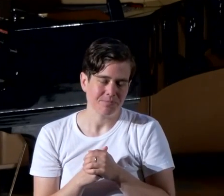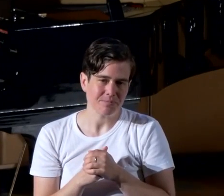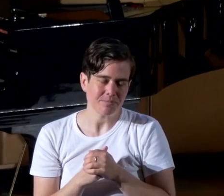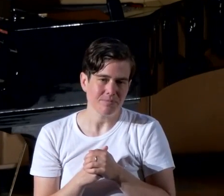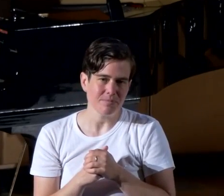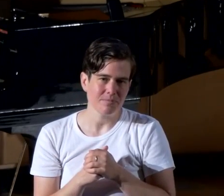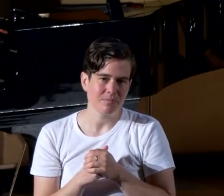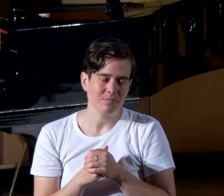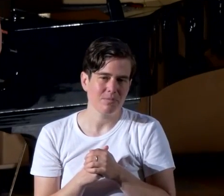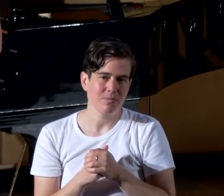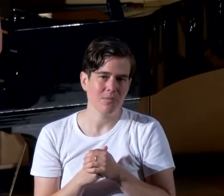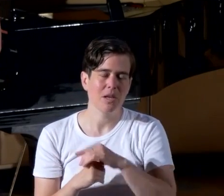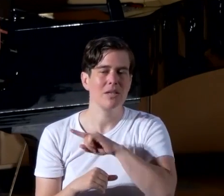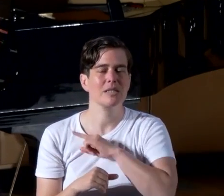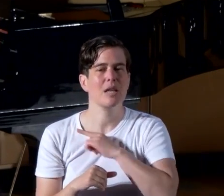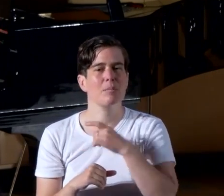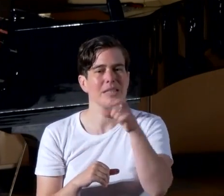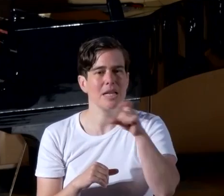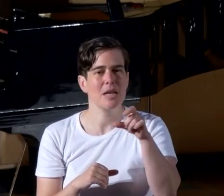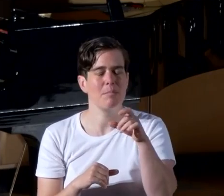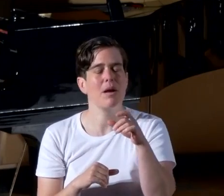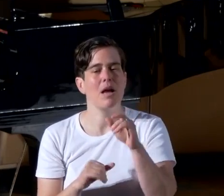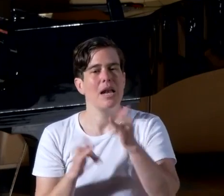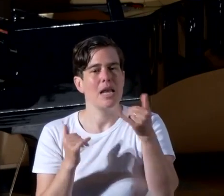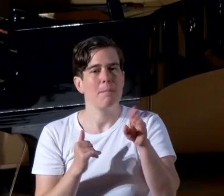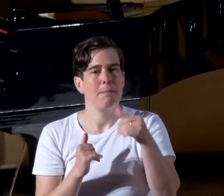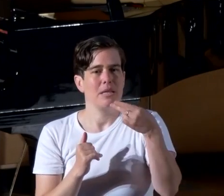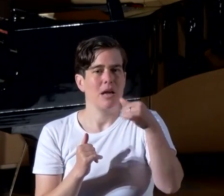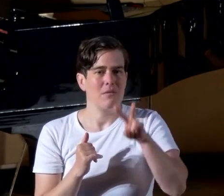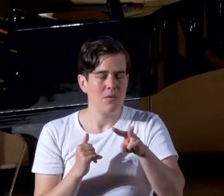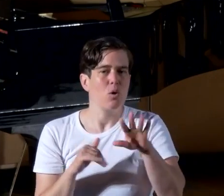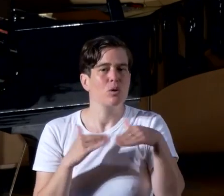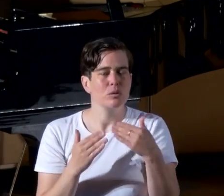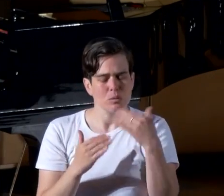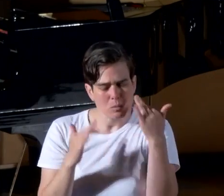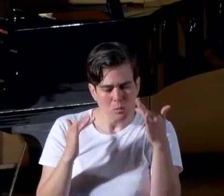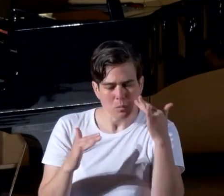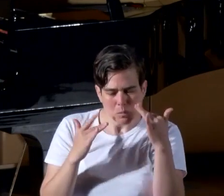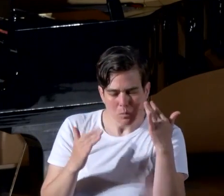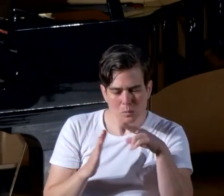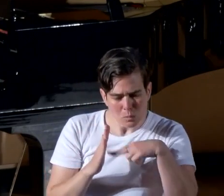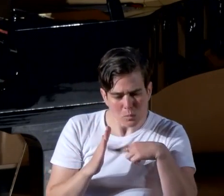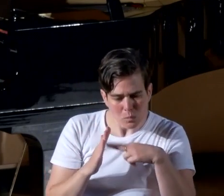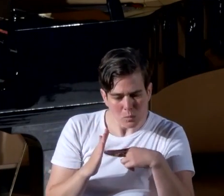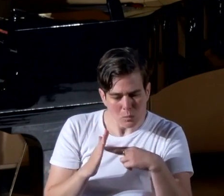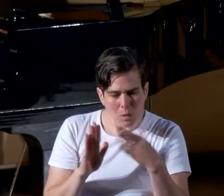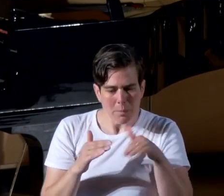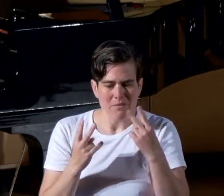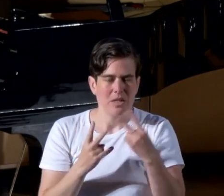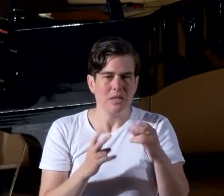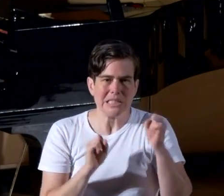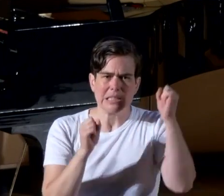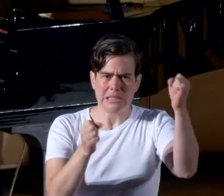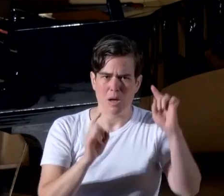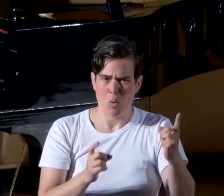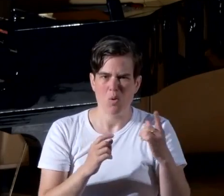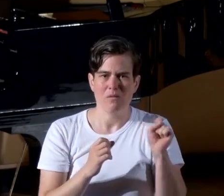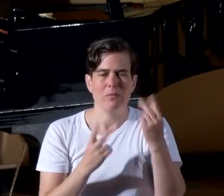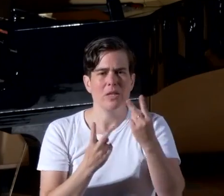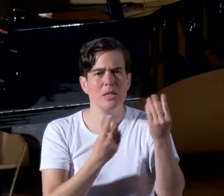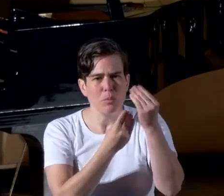Je mehr ich mich mit dem Thema Leben mit HIV beschäftigt habe, desto notwendiger ist für mich das Engagement. Denn eine ganz wichtige